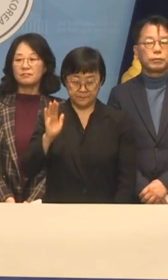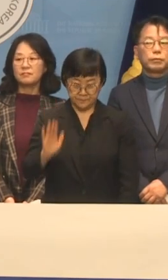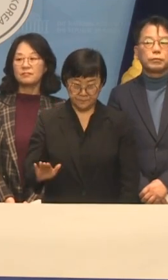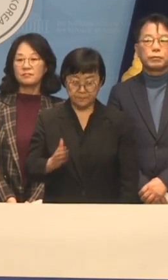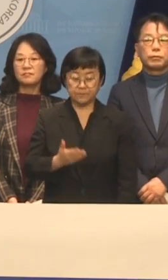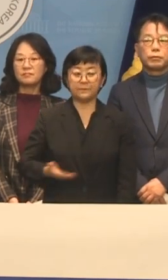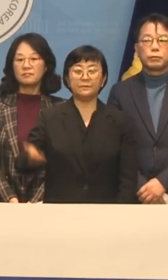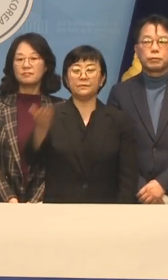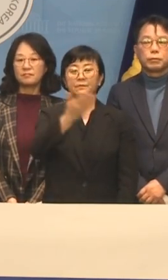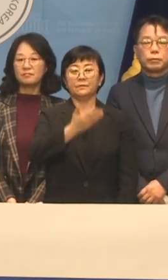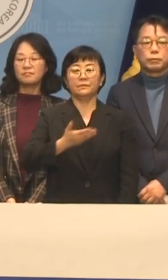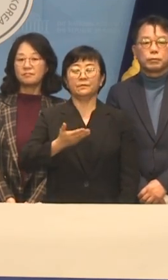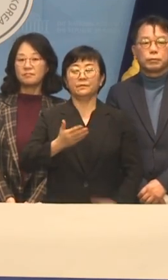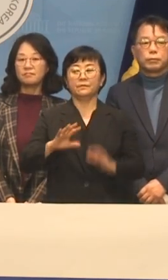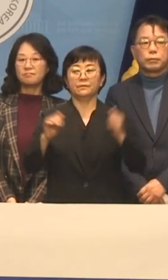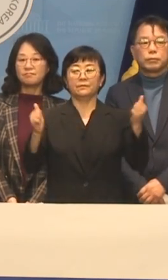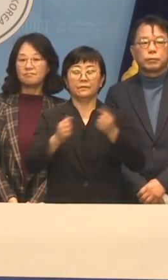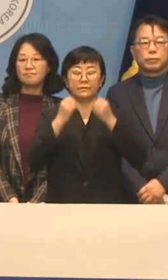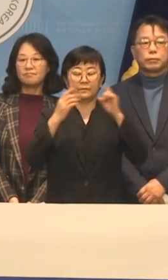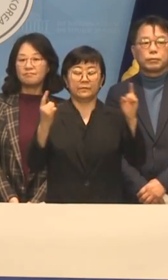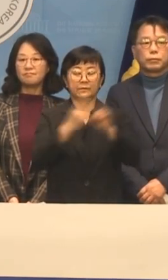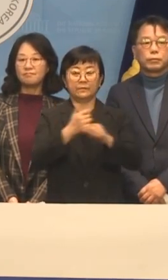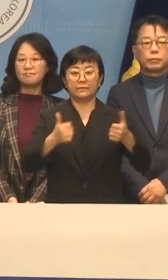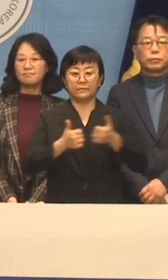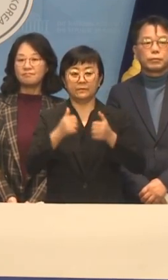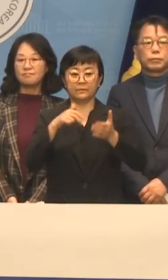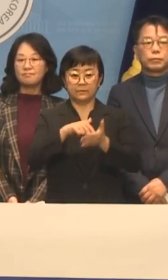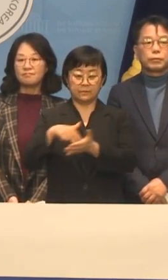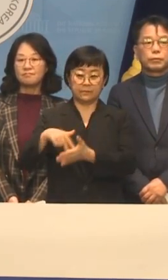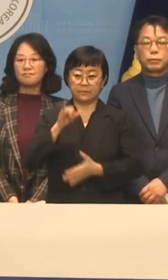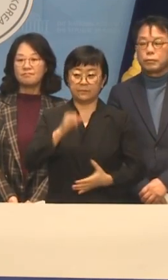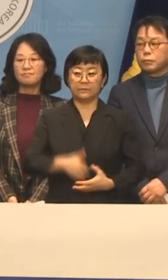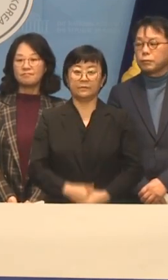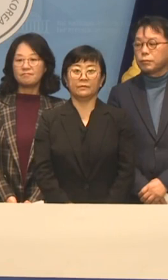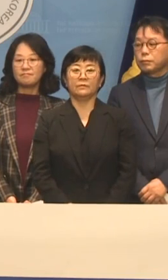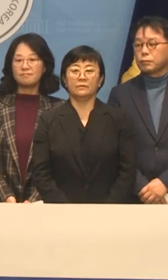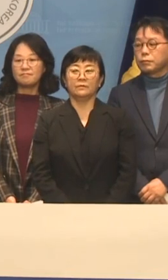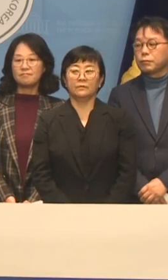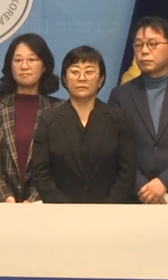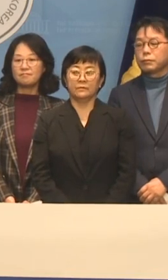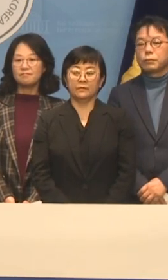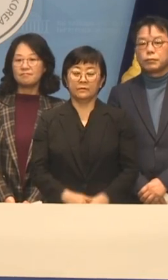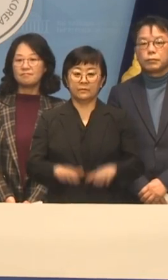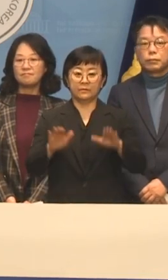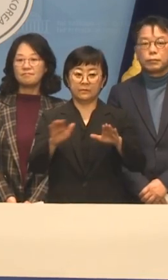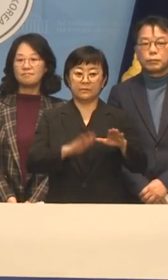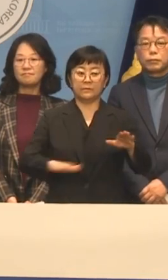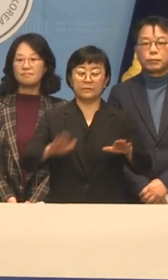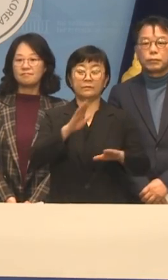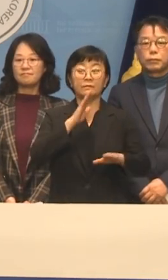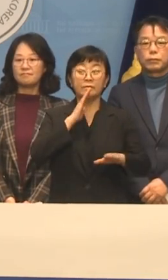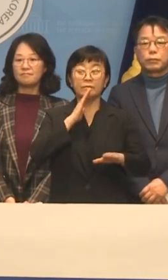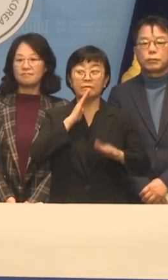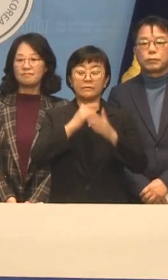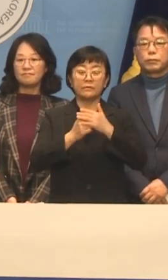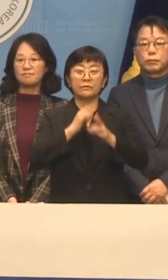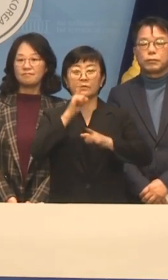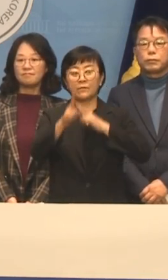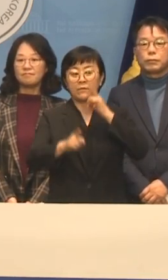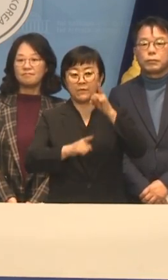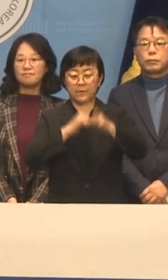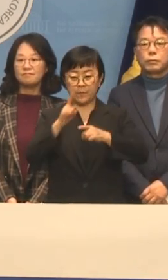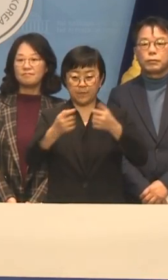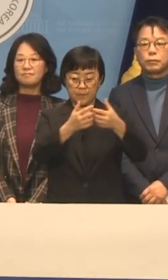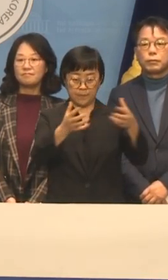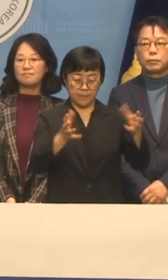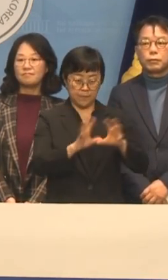여러 의원님들과 혁신회의가 이 자리에 섰습니다. 오늘 우리의 진심 어린 호소가